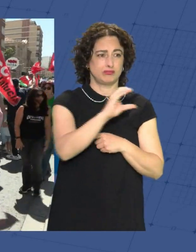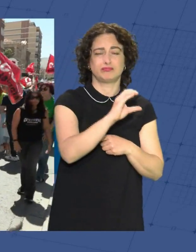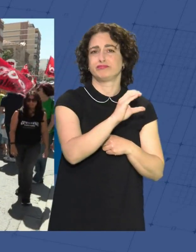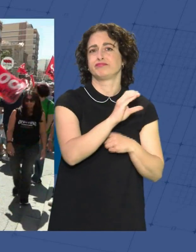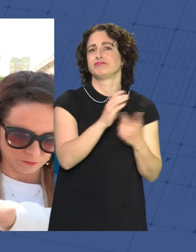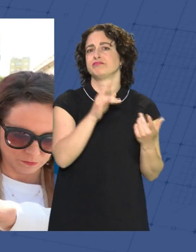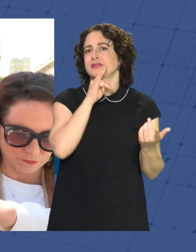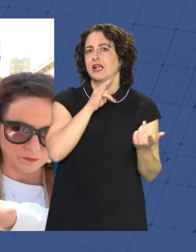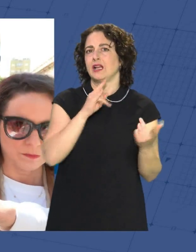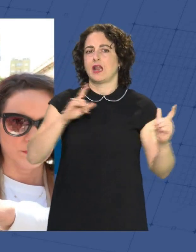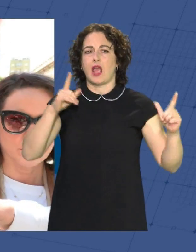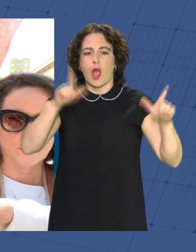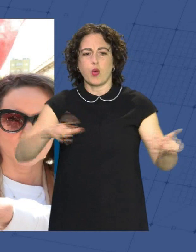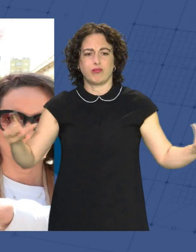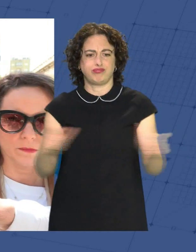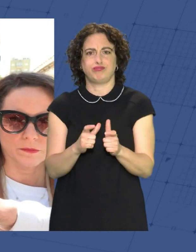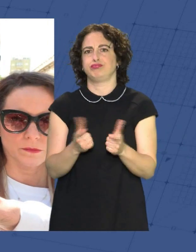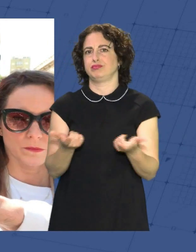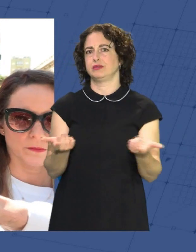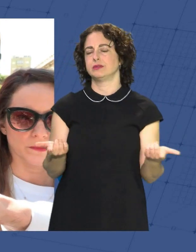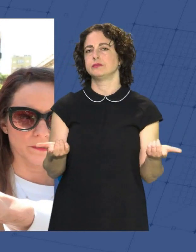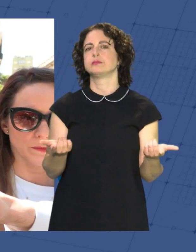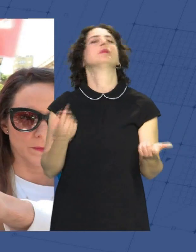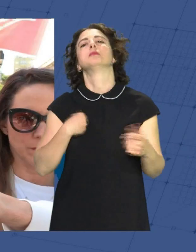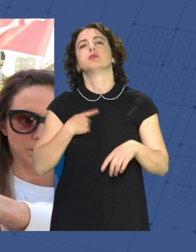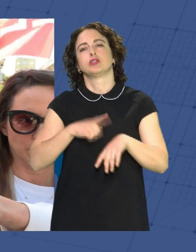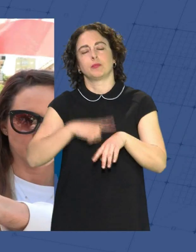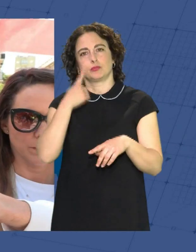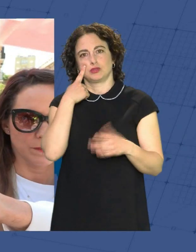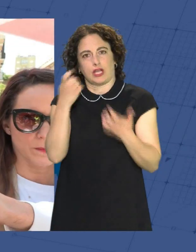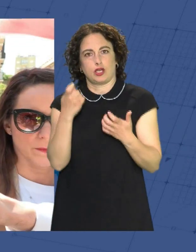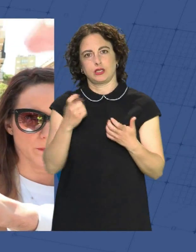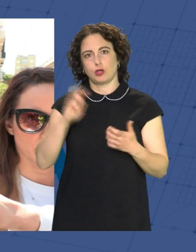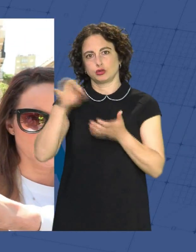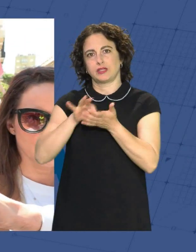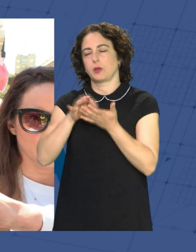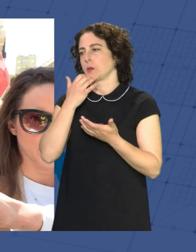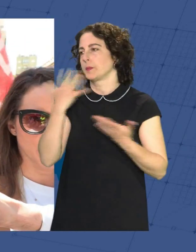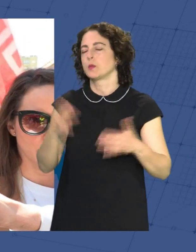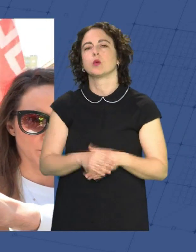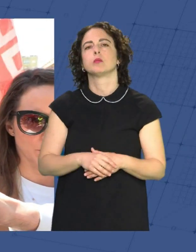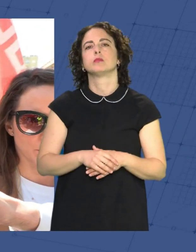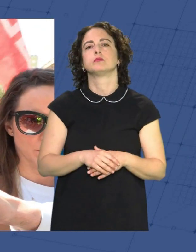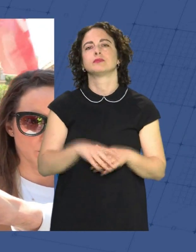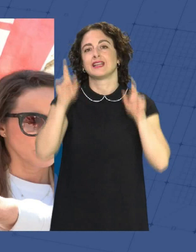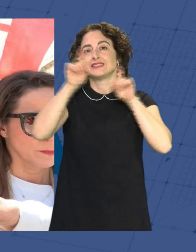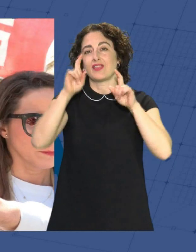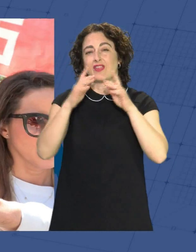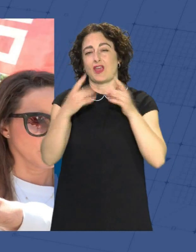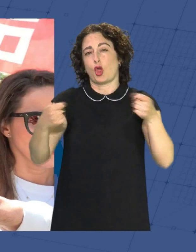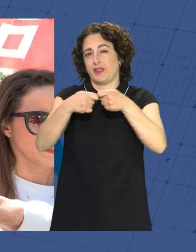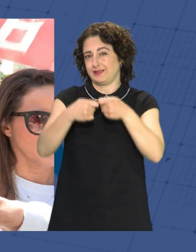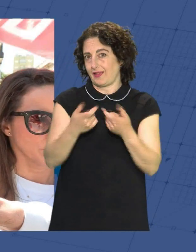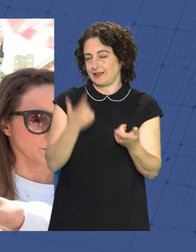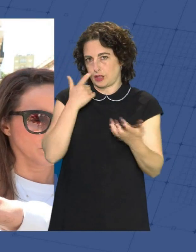aulas que a su vez se dotan en otros servicios como puede ser la enseñanza concertada. Tenemos que